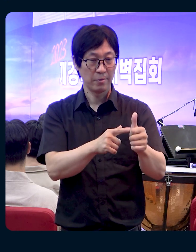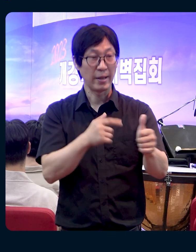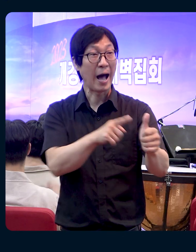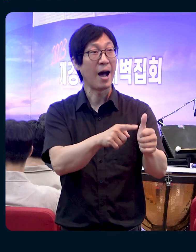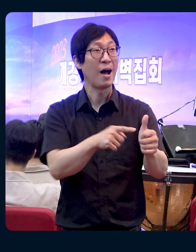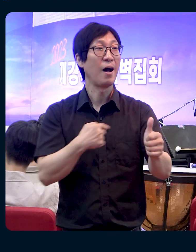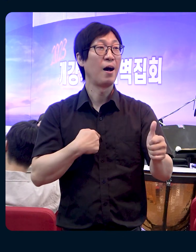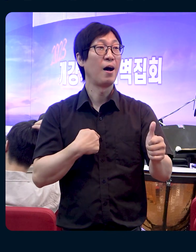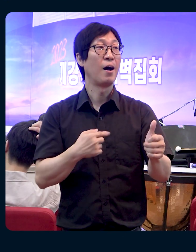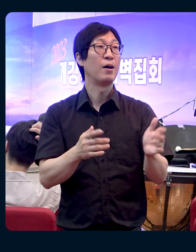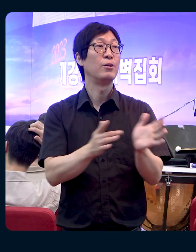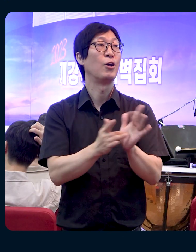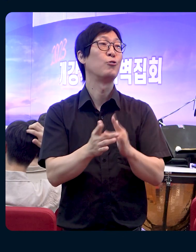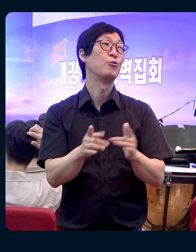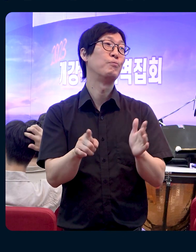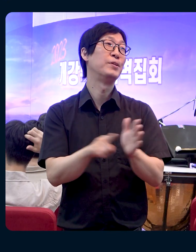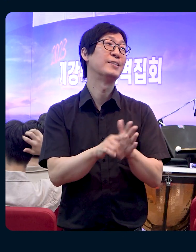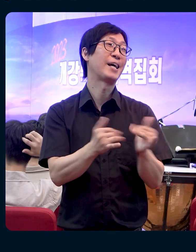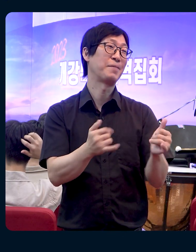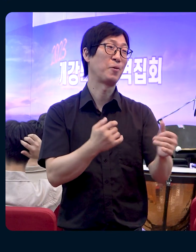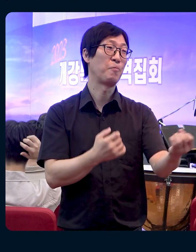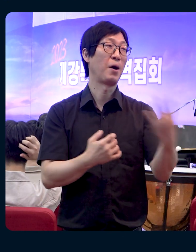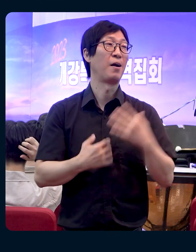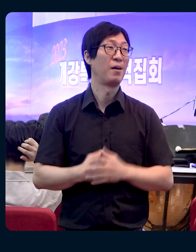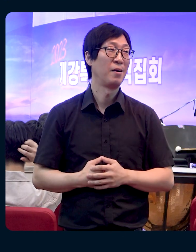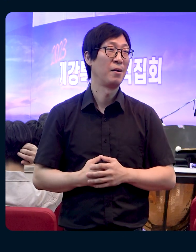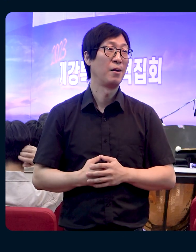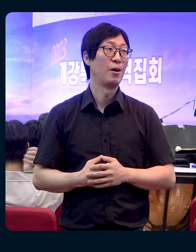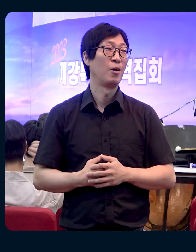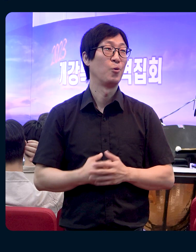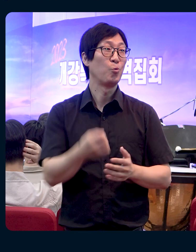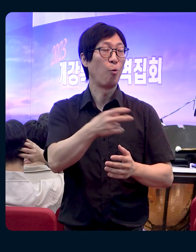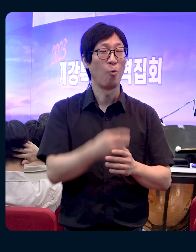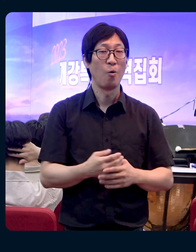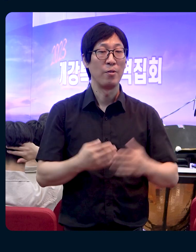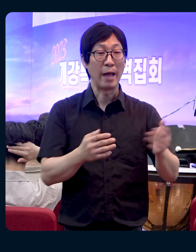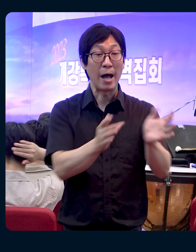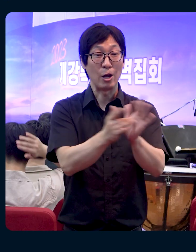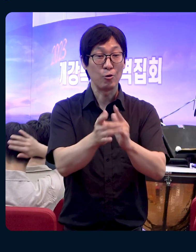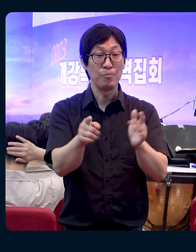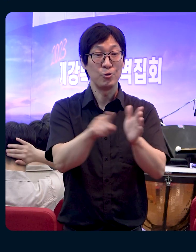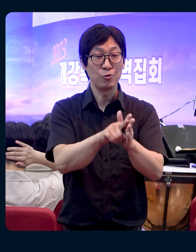아니에요. 그러면요, 커피를 놓고 기도를 너무 오래 한다는 거예요.